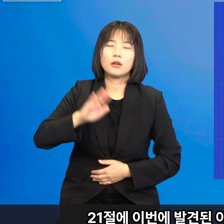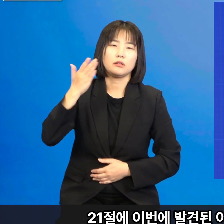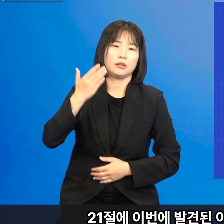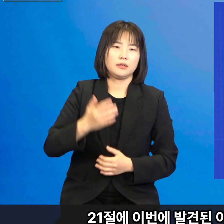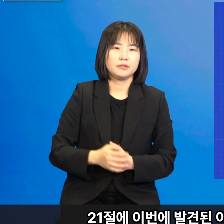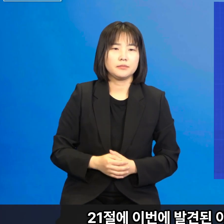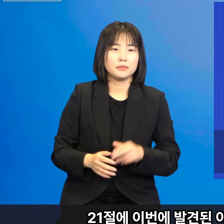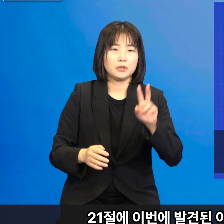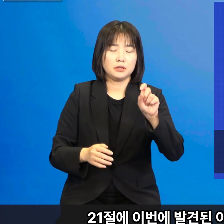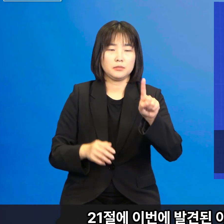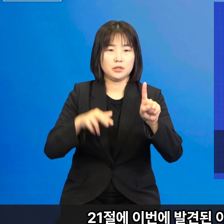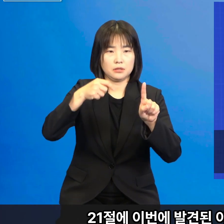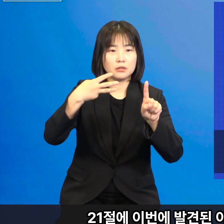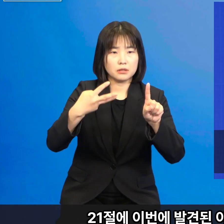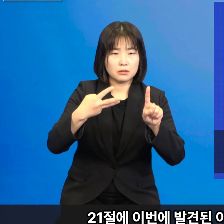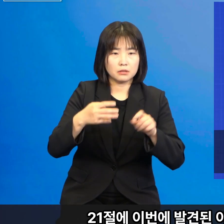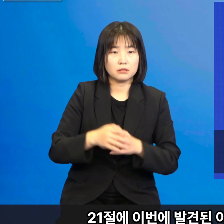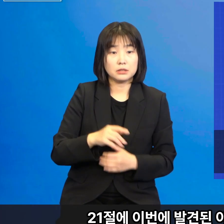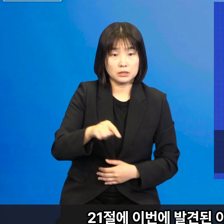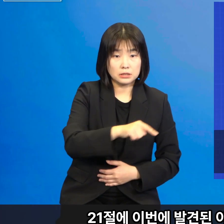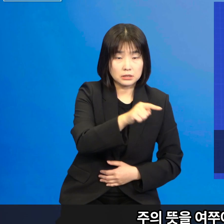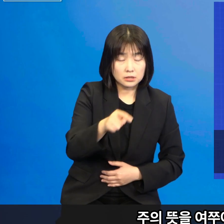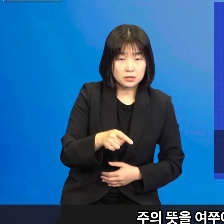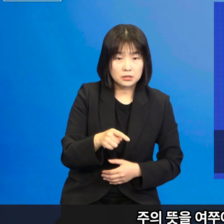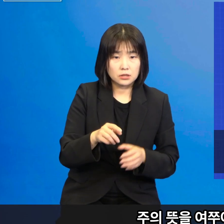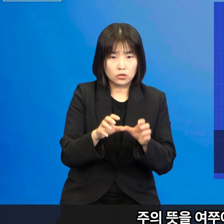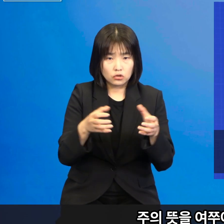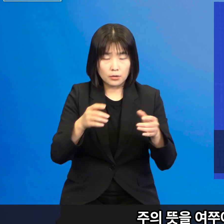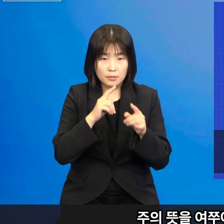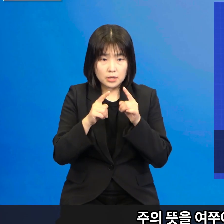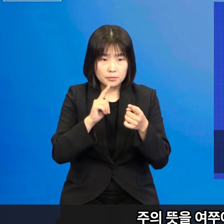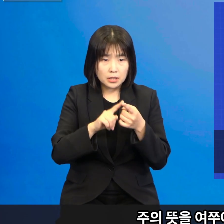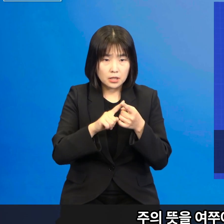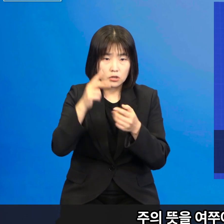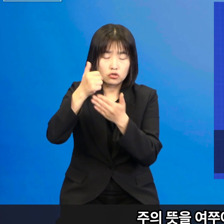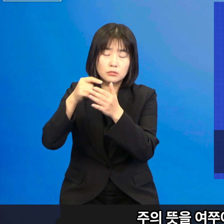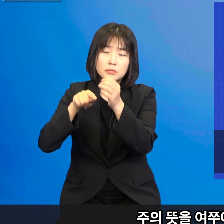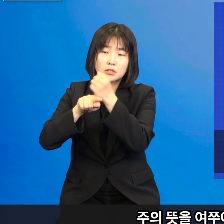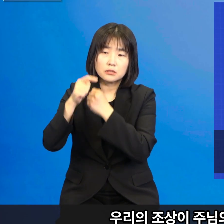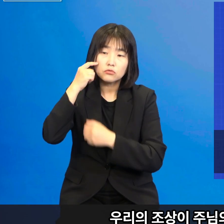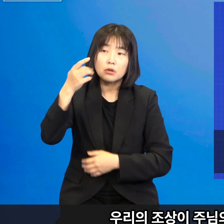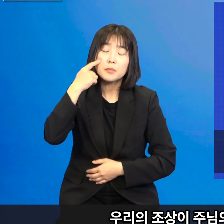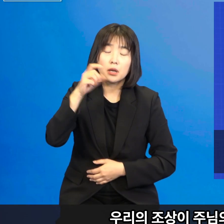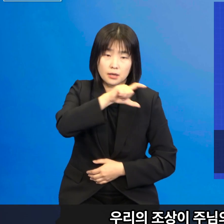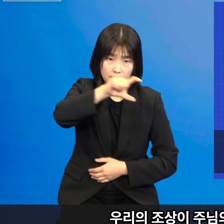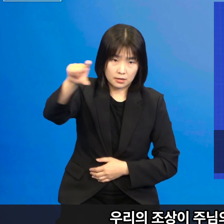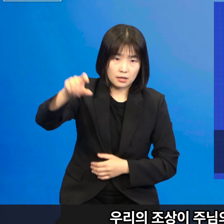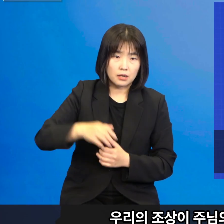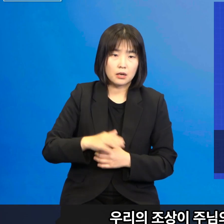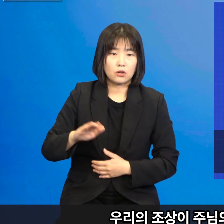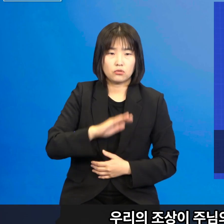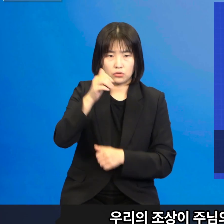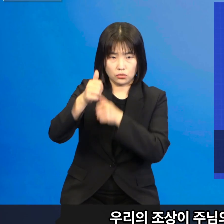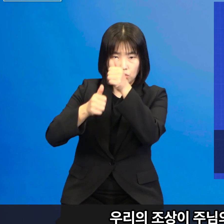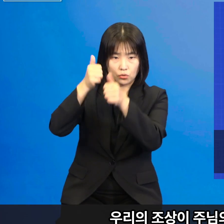21절에 이번에 발견된 이 두루마리의 말씀에 관해 주의 뜻을 여쭈어 보도록 하시오. 우리의 조상이 주님의 말씀을